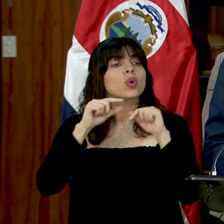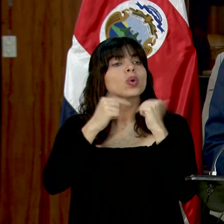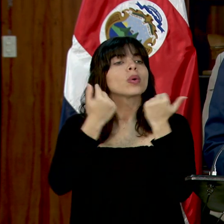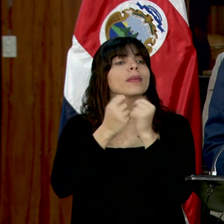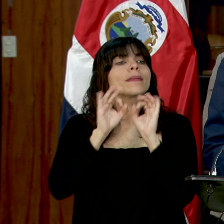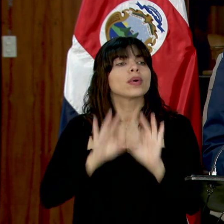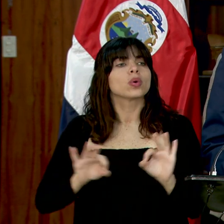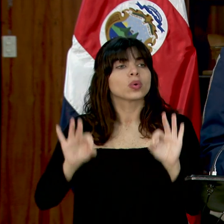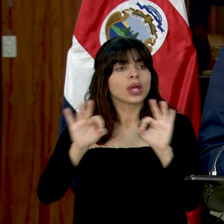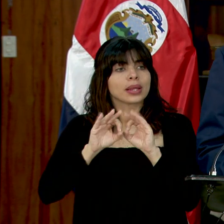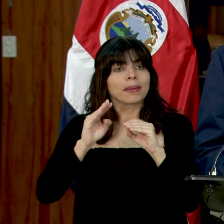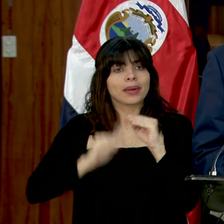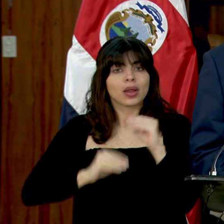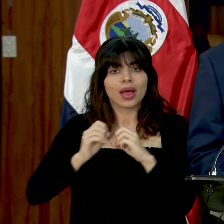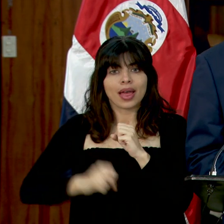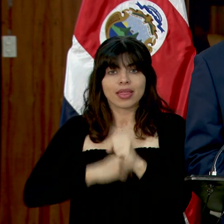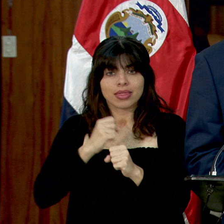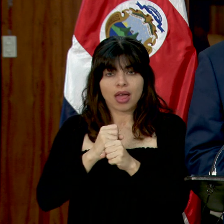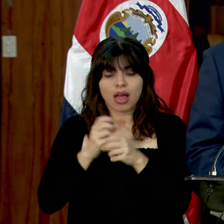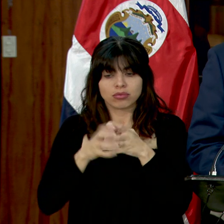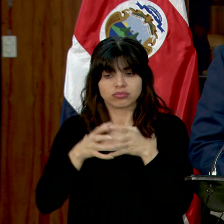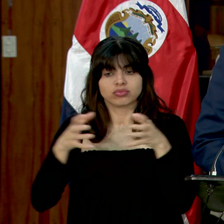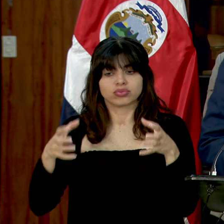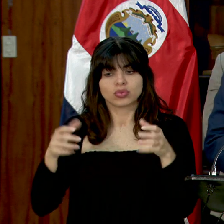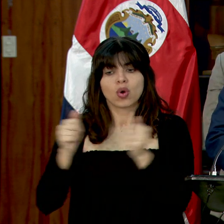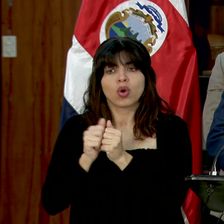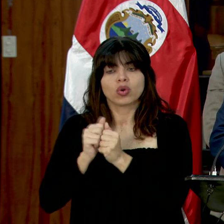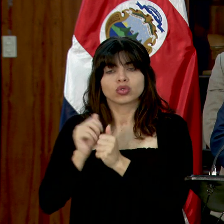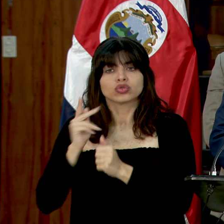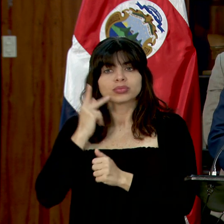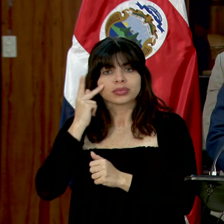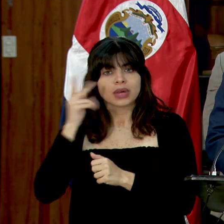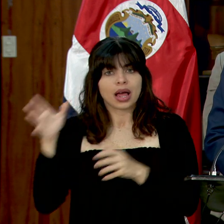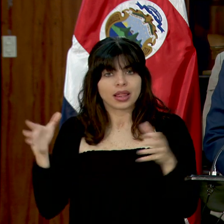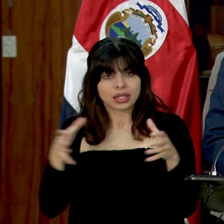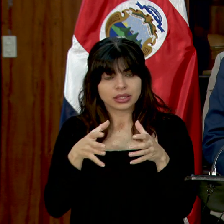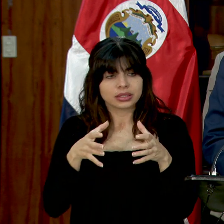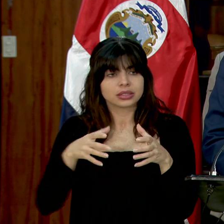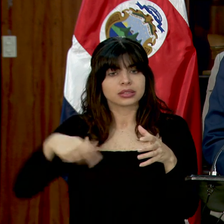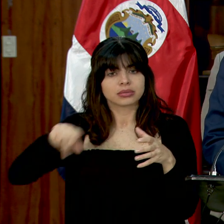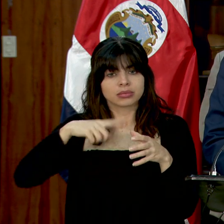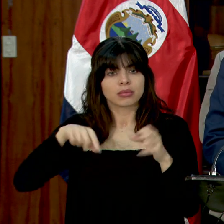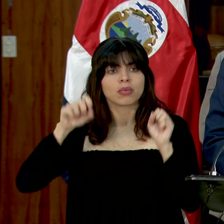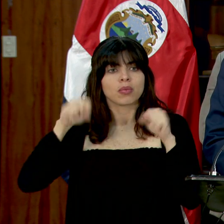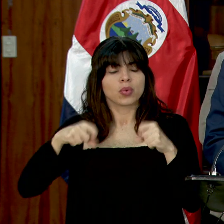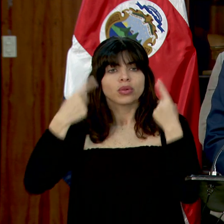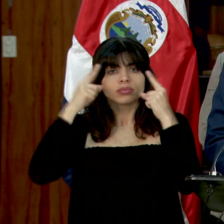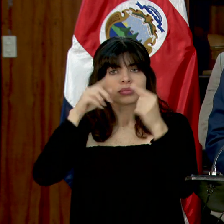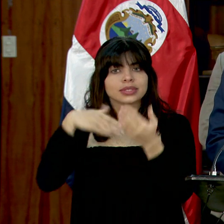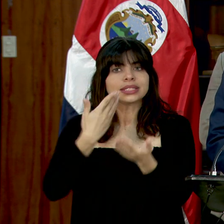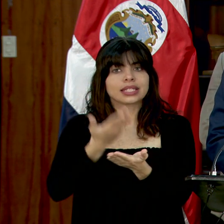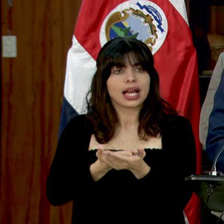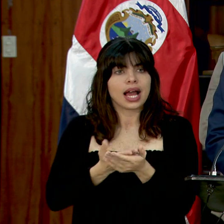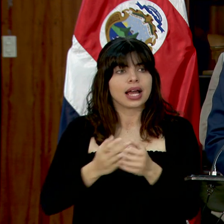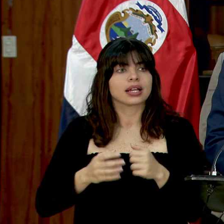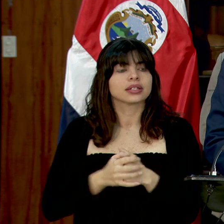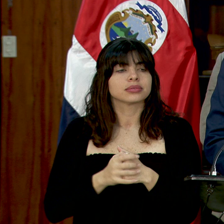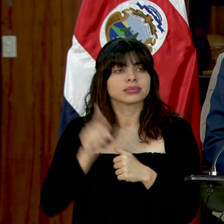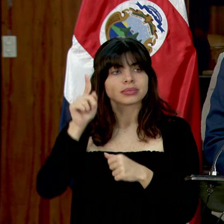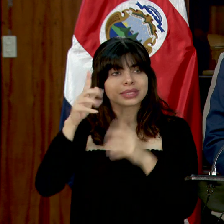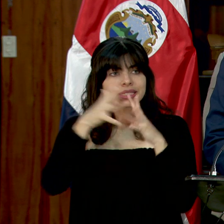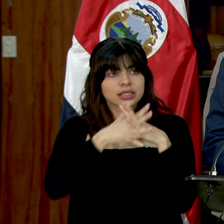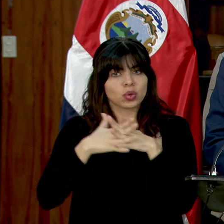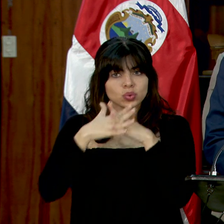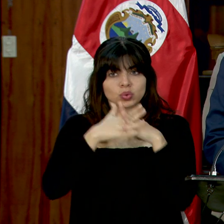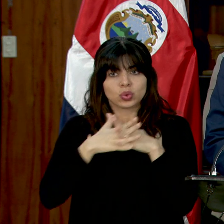muy importante de menores de edad, acompañados por sus madres y sus padres de familia, pudieron llegar hasta los